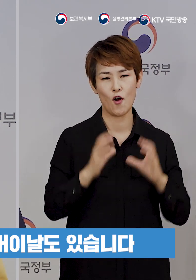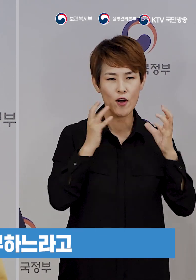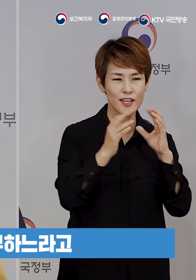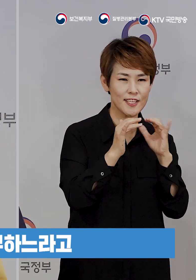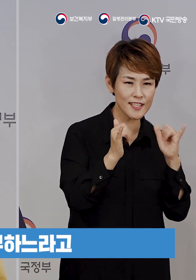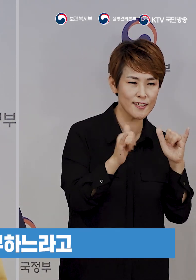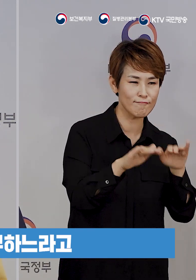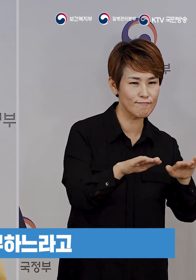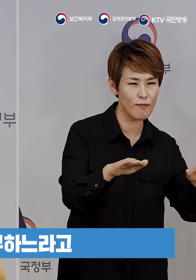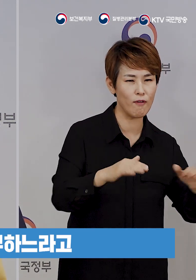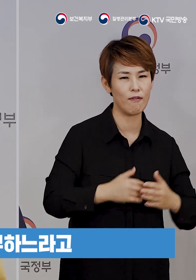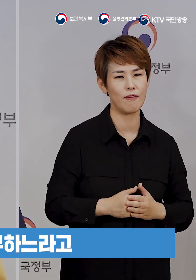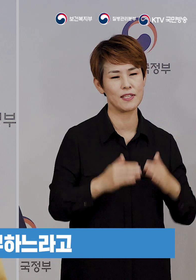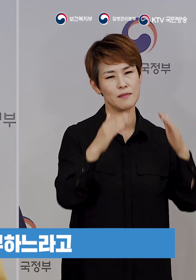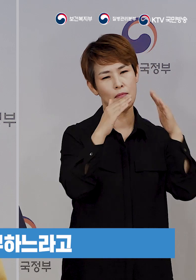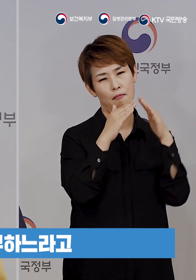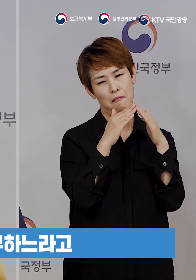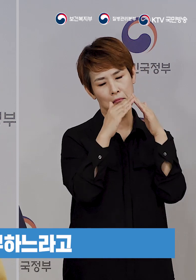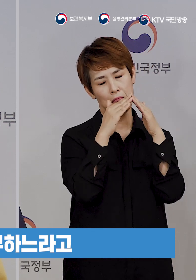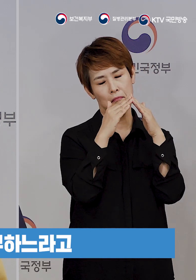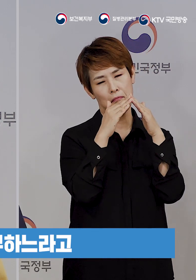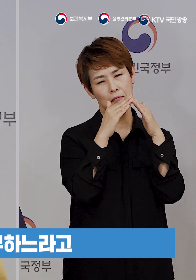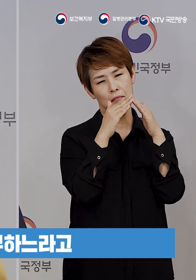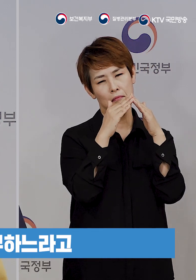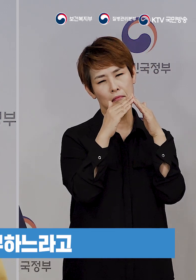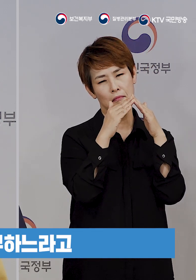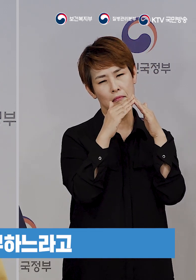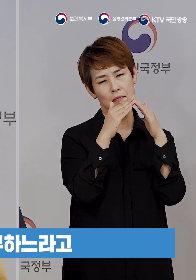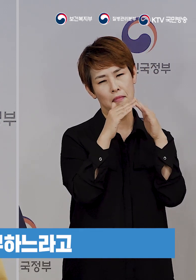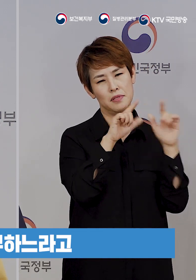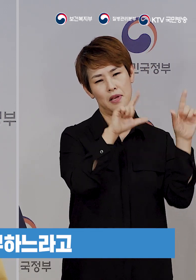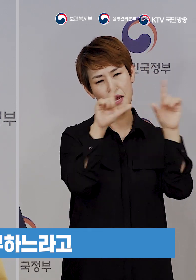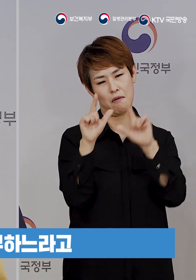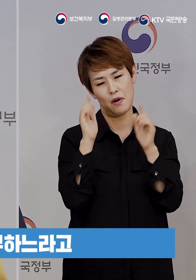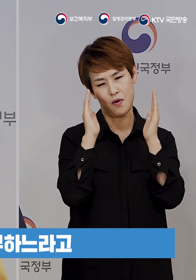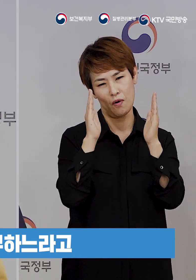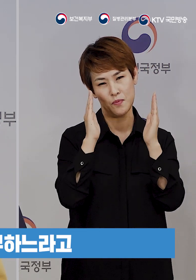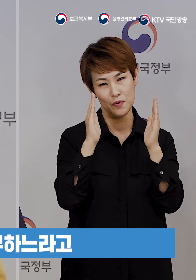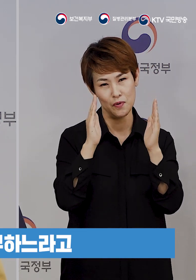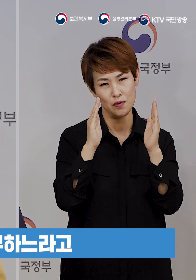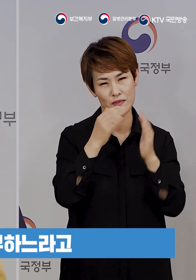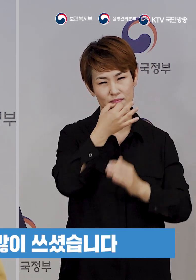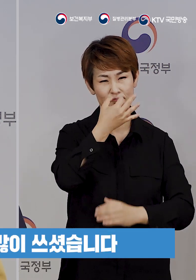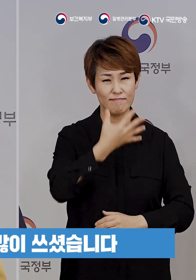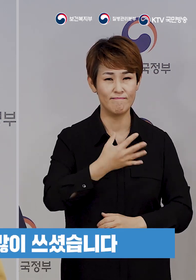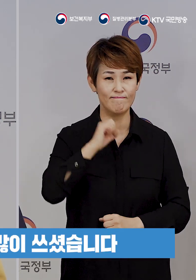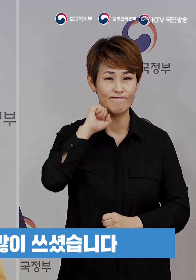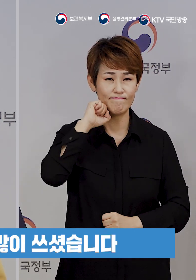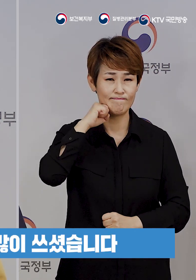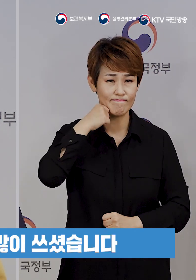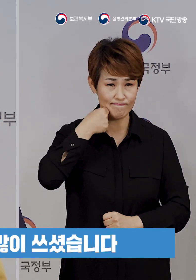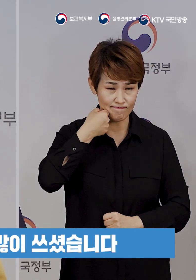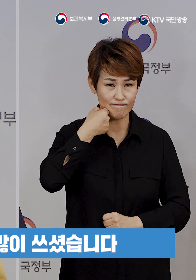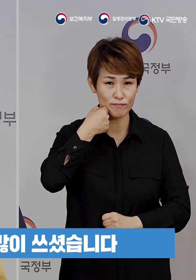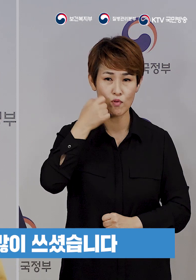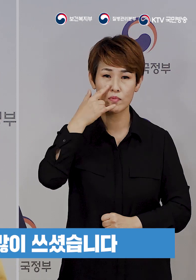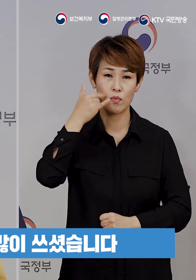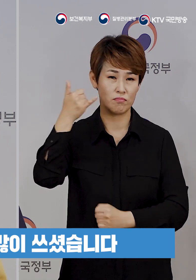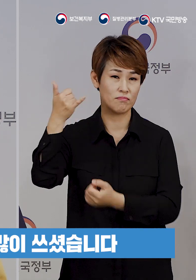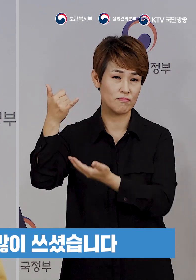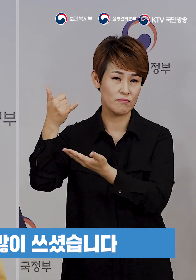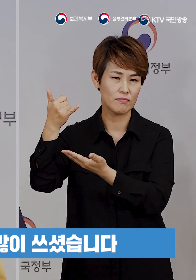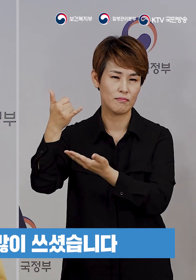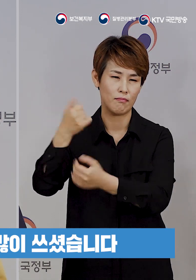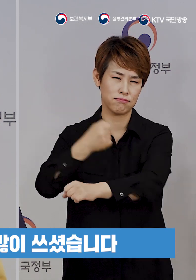그간 어린이들도 집에서 생활하고 공부하느라고 여러 가지 힘들고 어려운